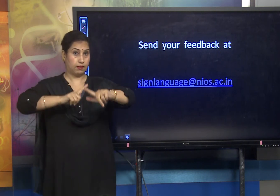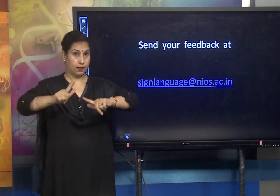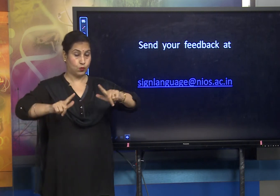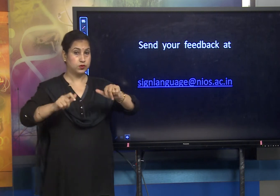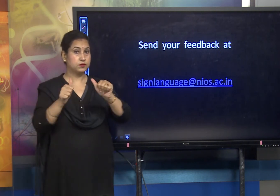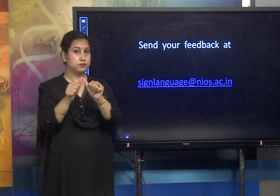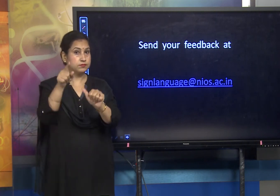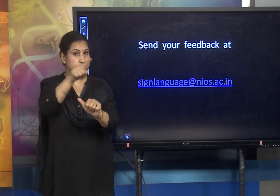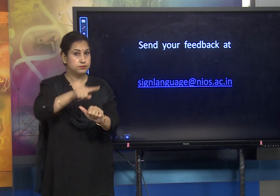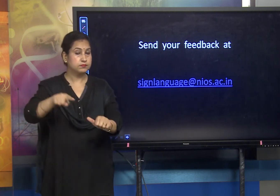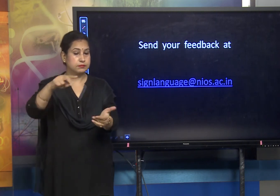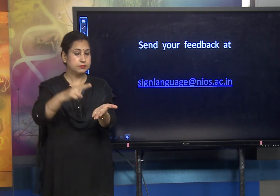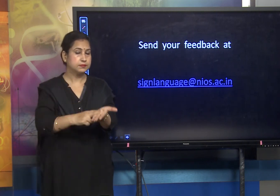ईमेल पता है